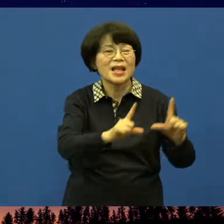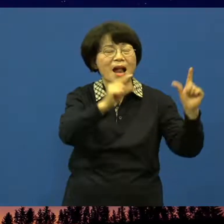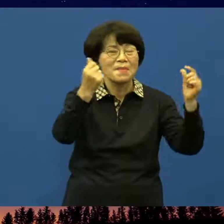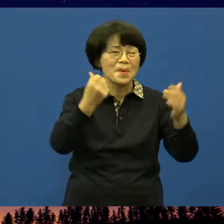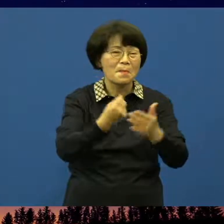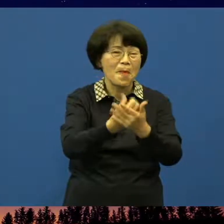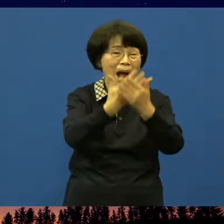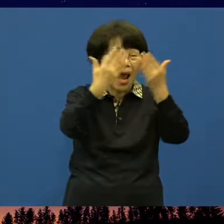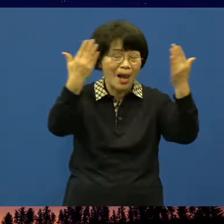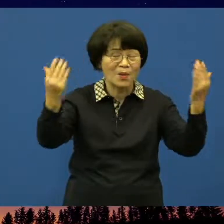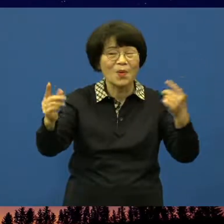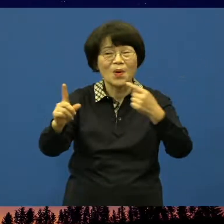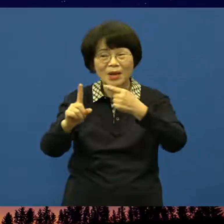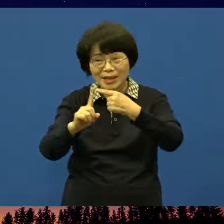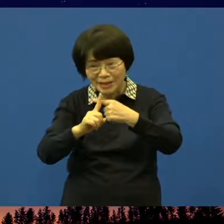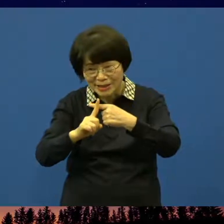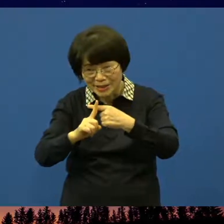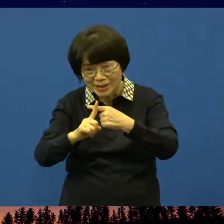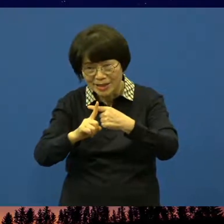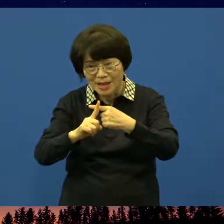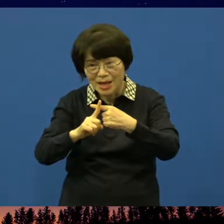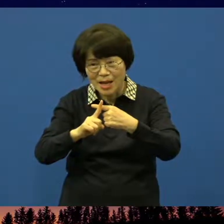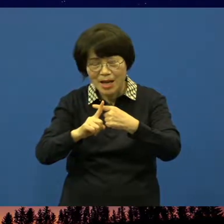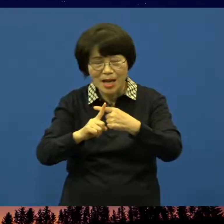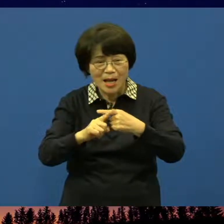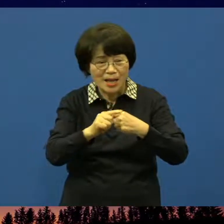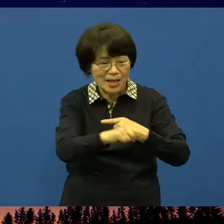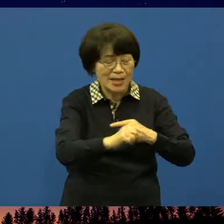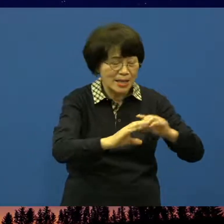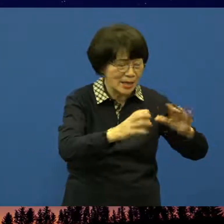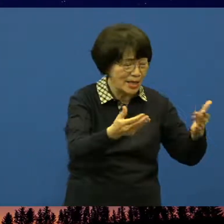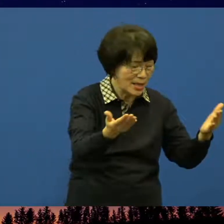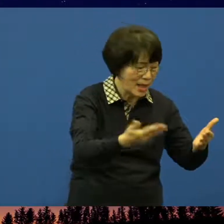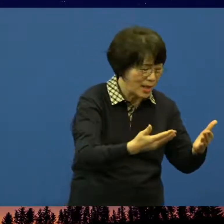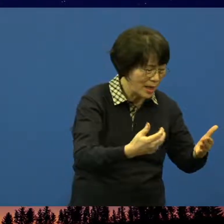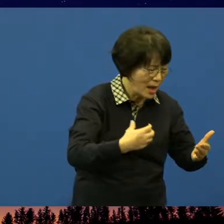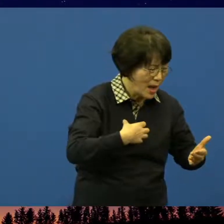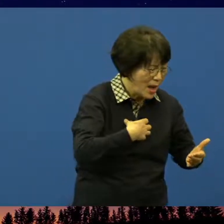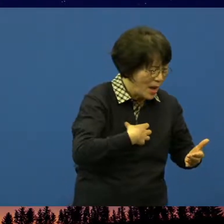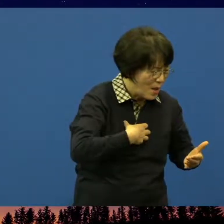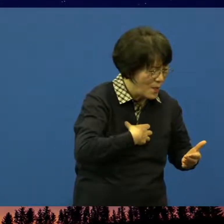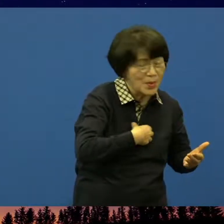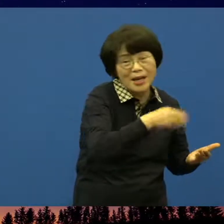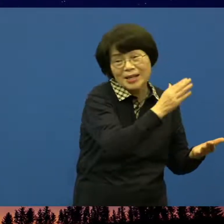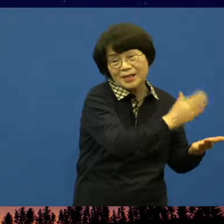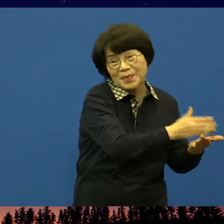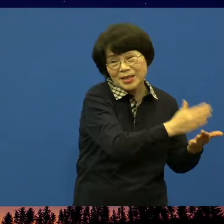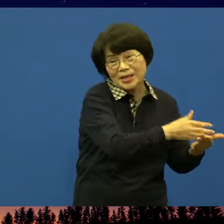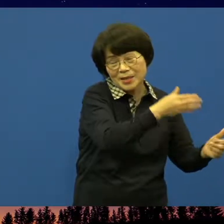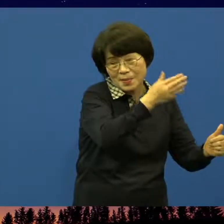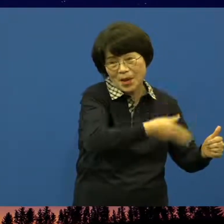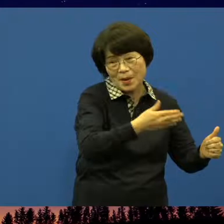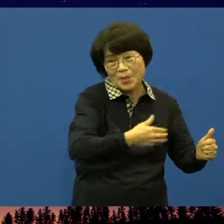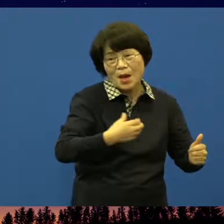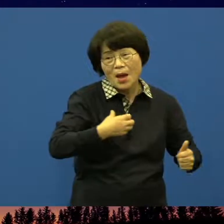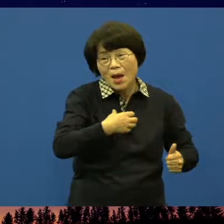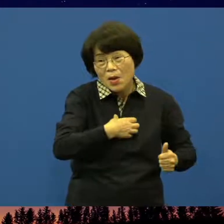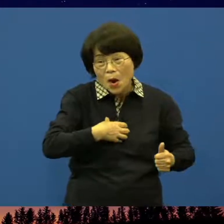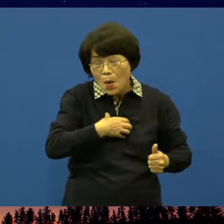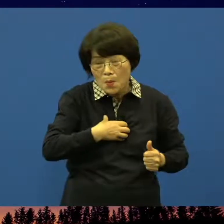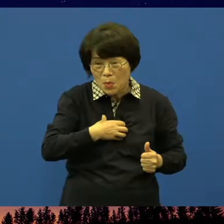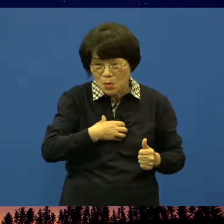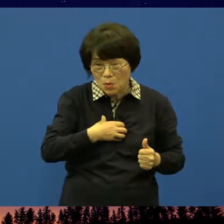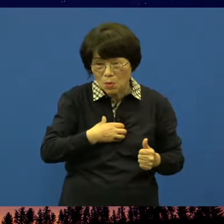긍정적인 거죠. 그래서 쓸데없는 것에, 여러분 염려가 얼마나 쓸데없는 에너지를 낭비하는지 몰라요. 염려, 여러분 어마어마한 에너지가